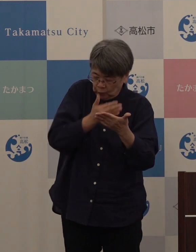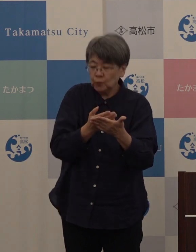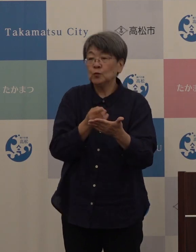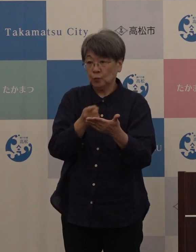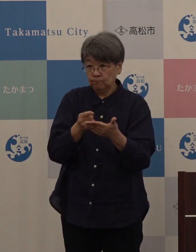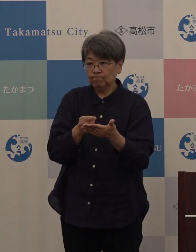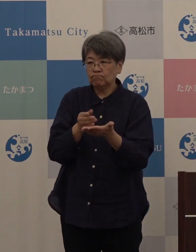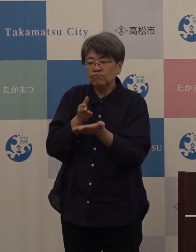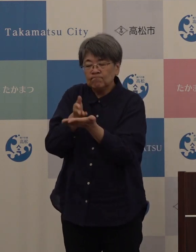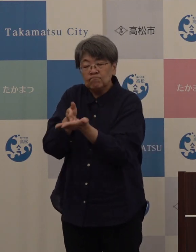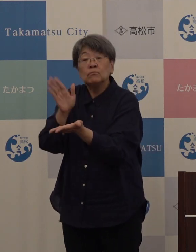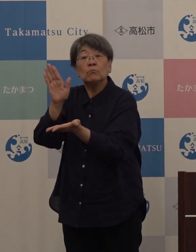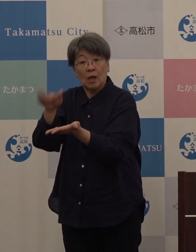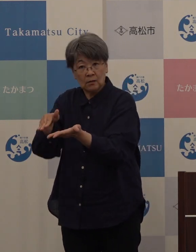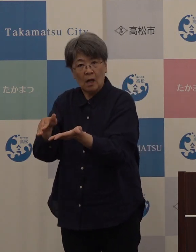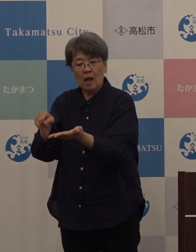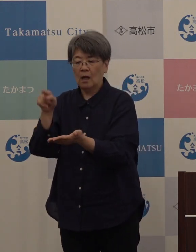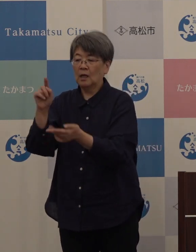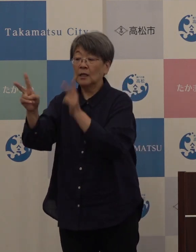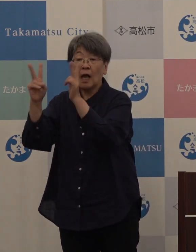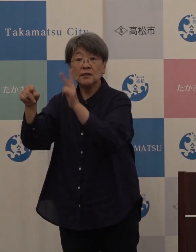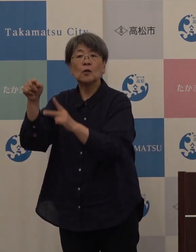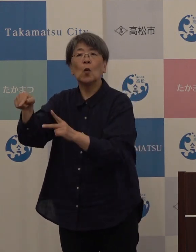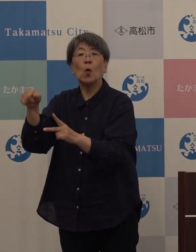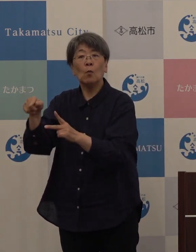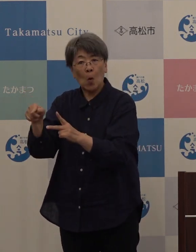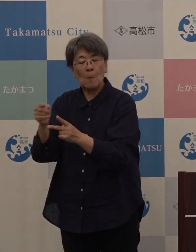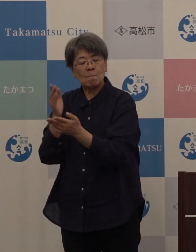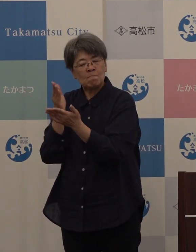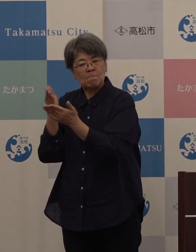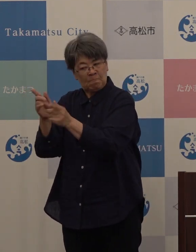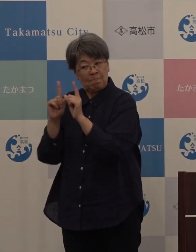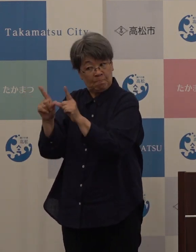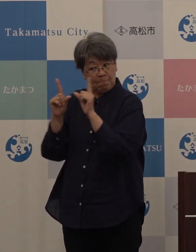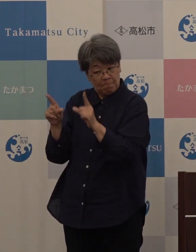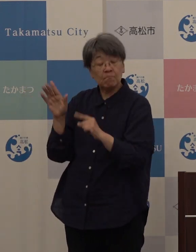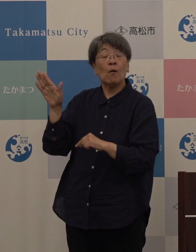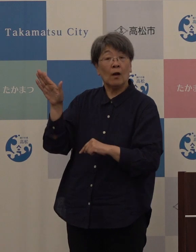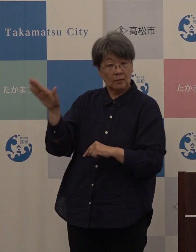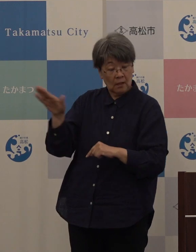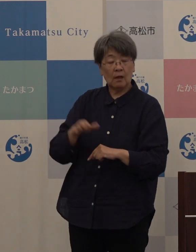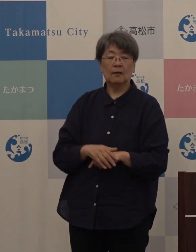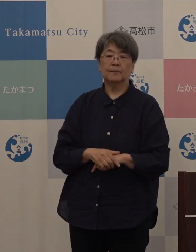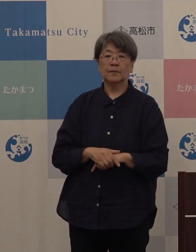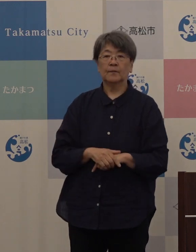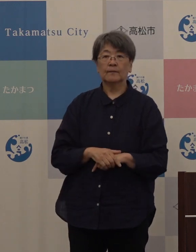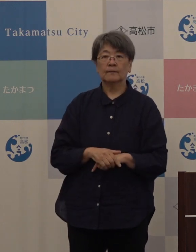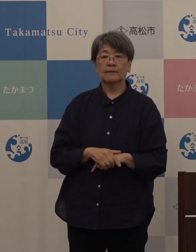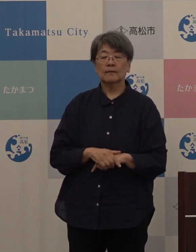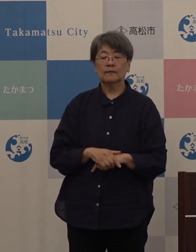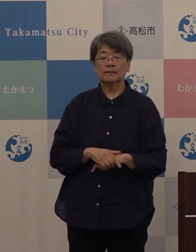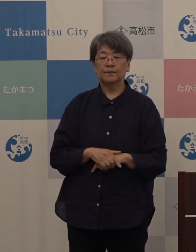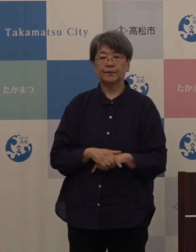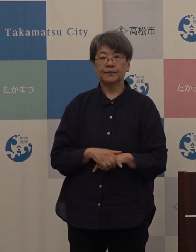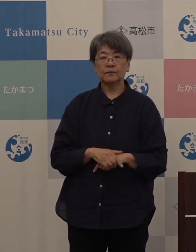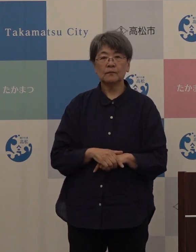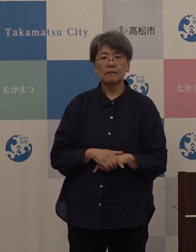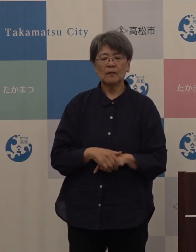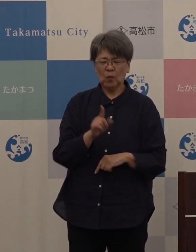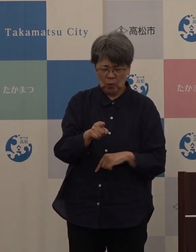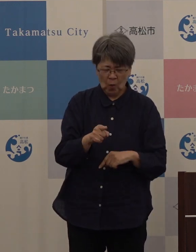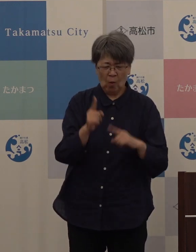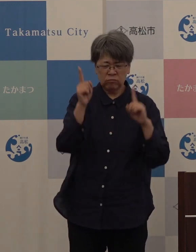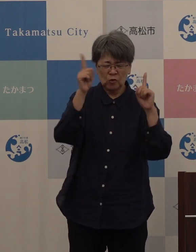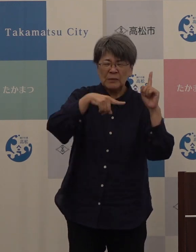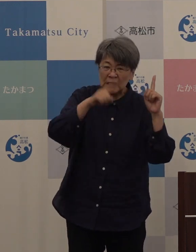殿から透明の対応策について聞き取りを行ったというところでございます。まあ、いずれいたしましてもそのこの時点におき